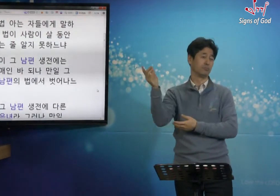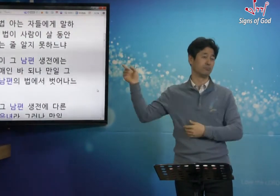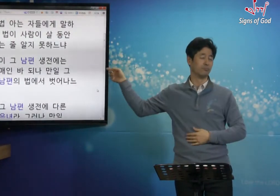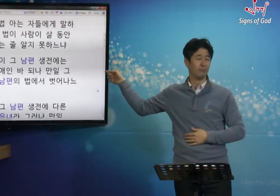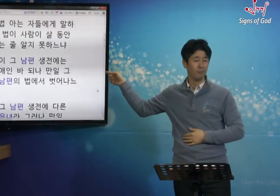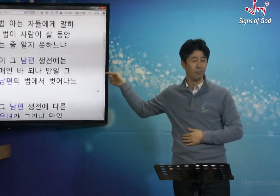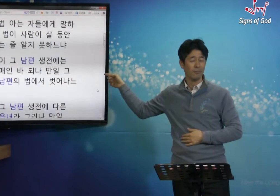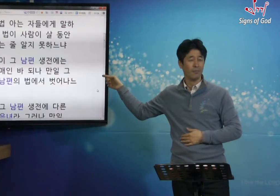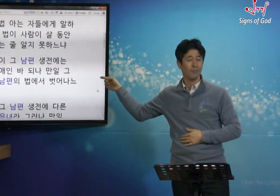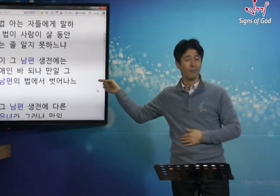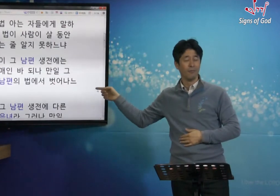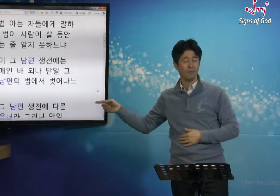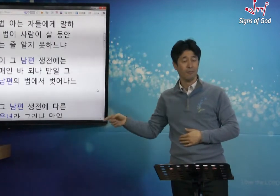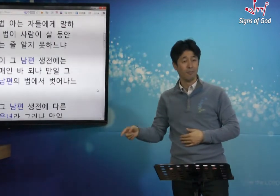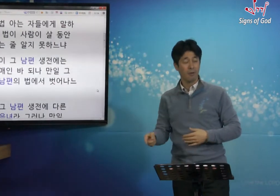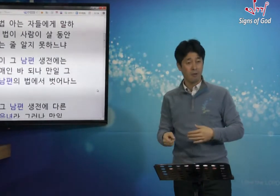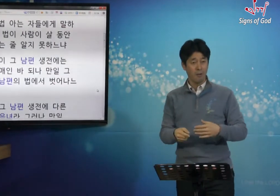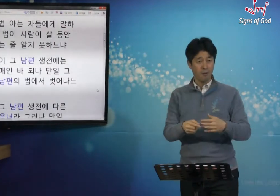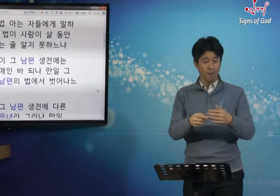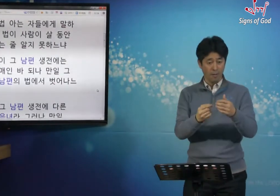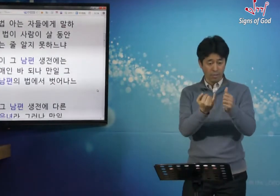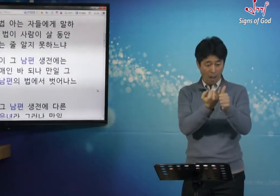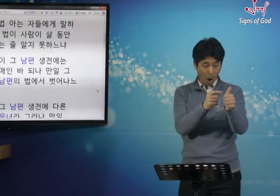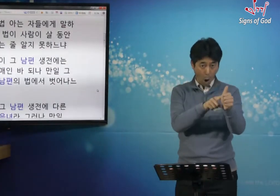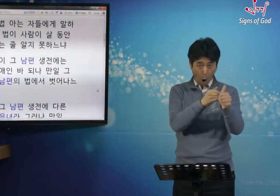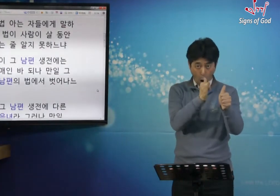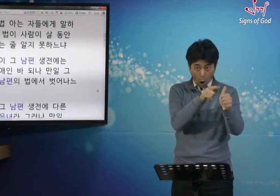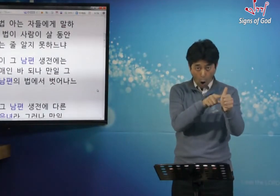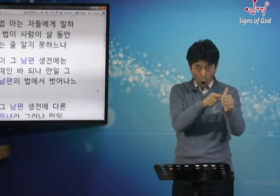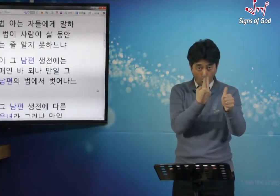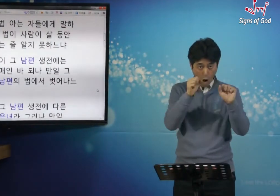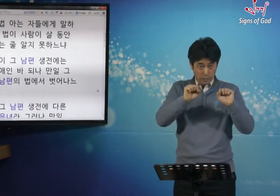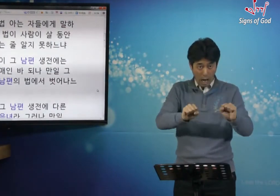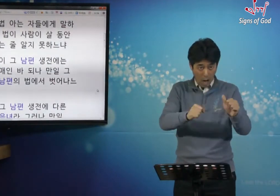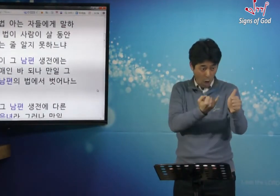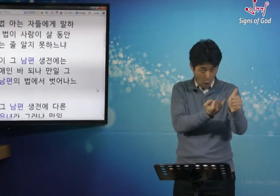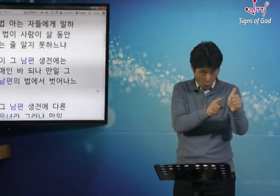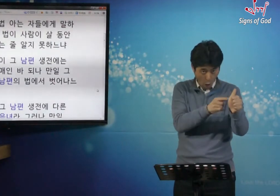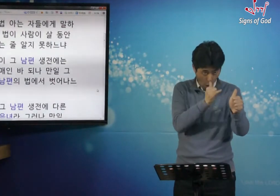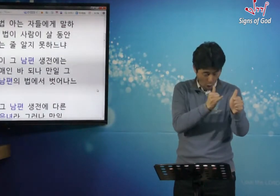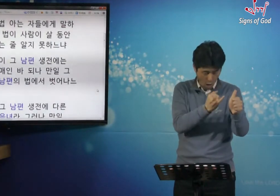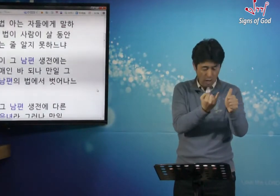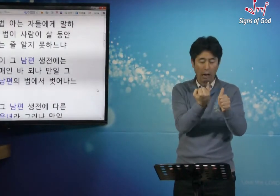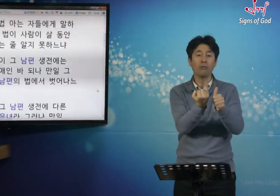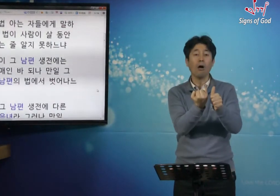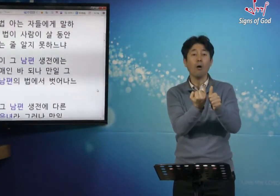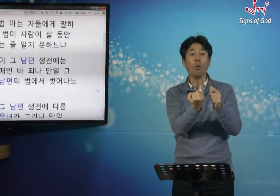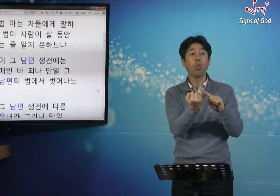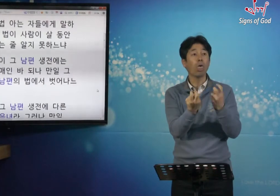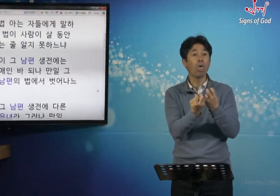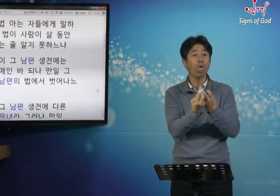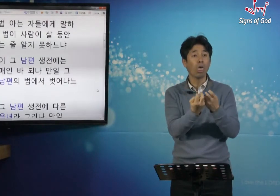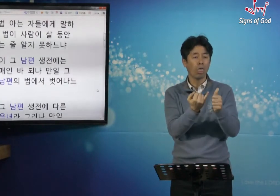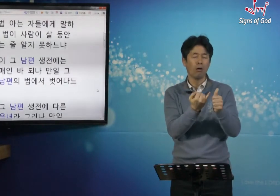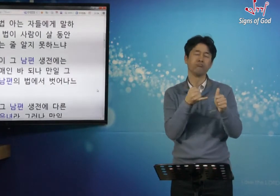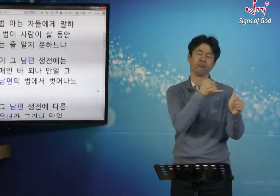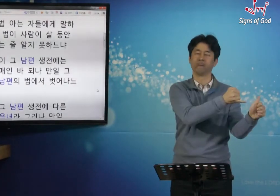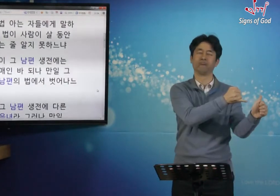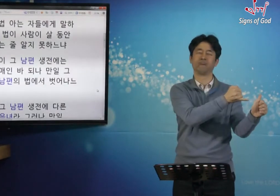그 부부의 법을 지키는 것에 대해서 말합니다. 남편이 살아있을 동안 아내는 그